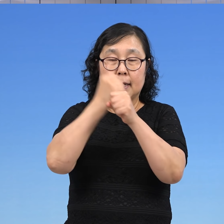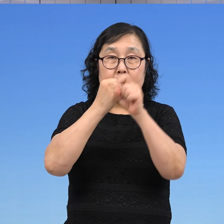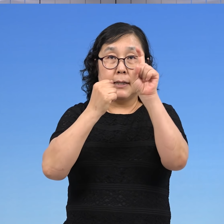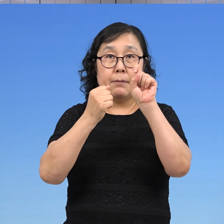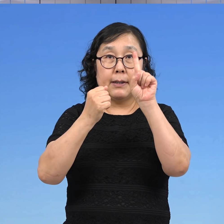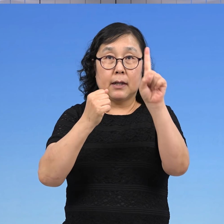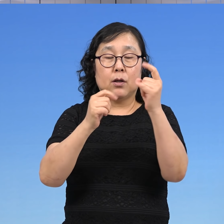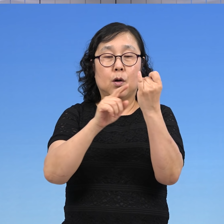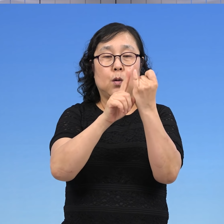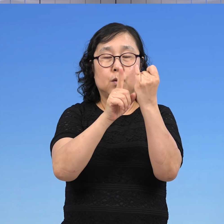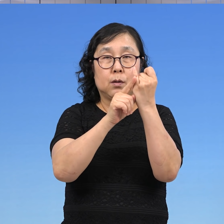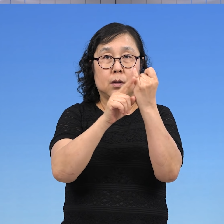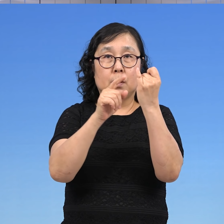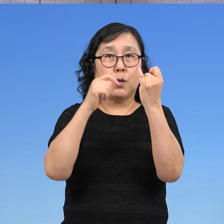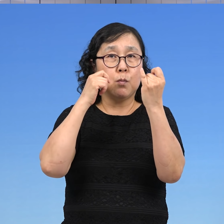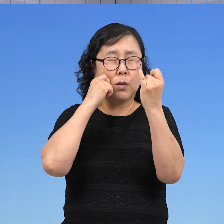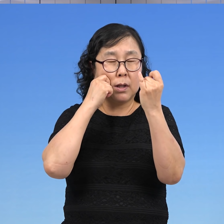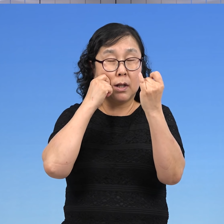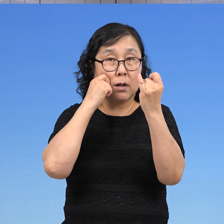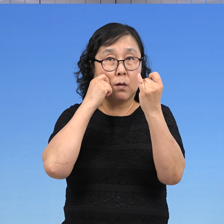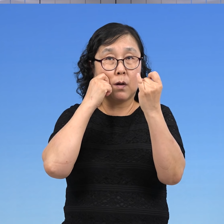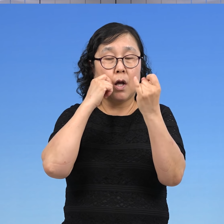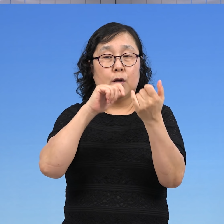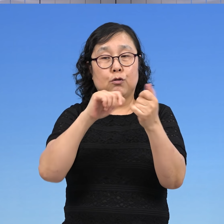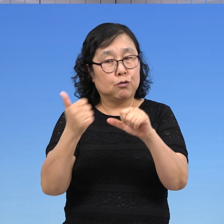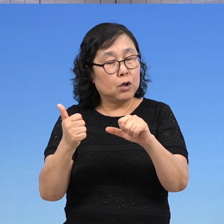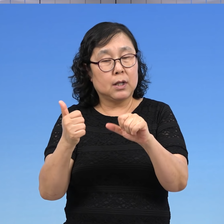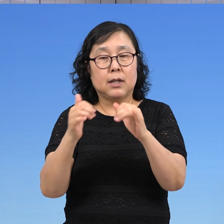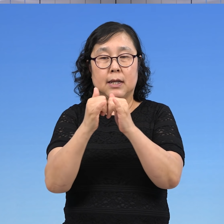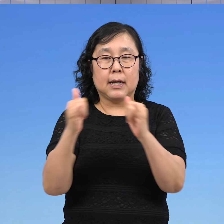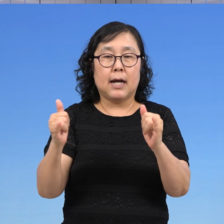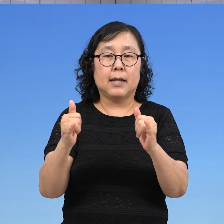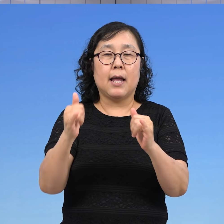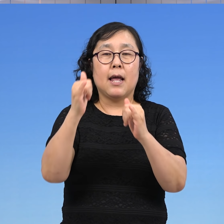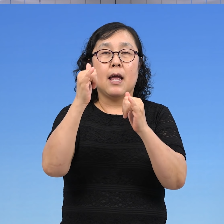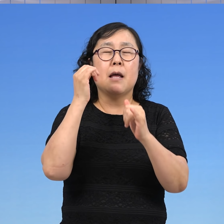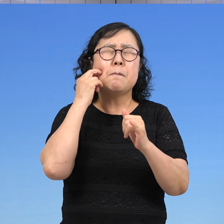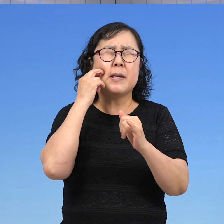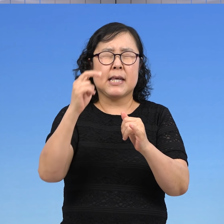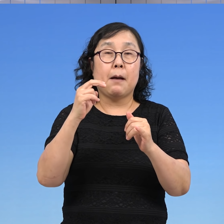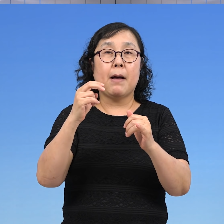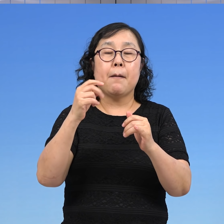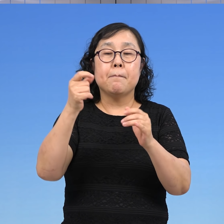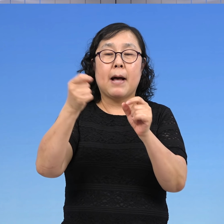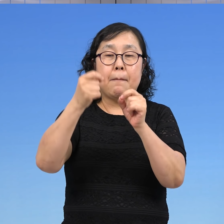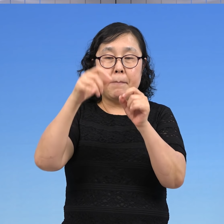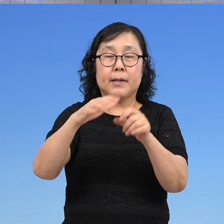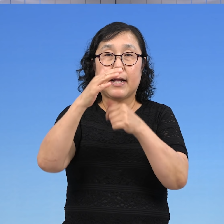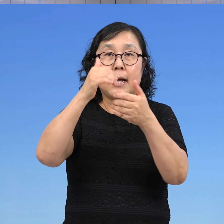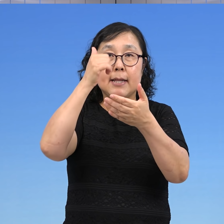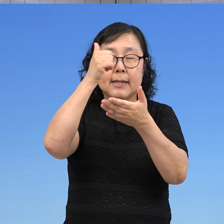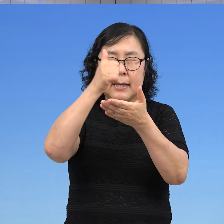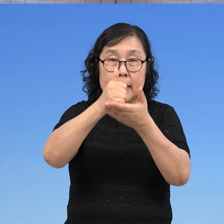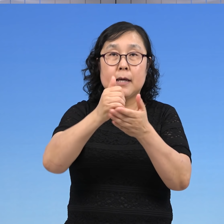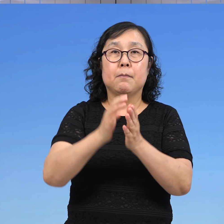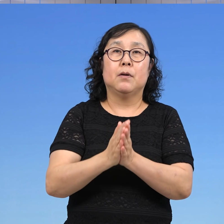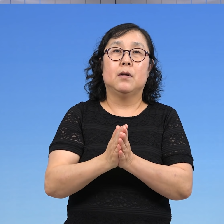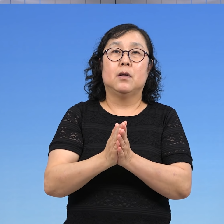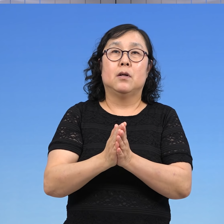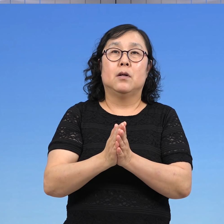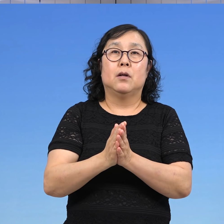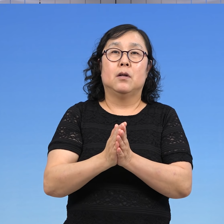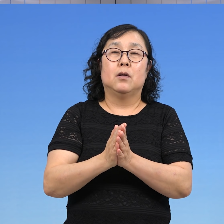주 것들을 축 어 트 라 로 표현되는 인간에게 비참한 역사 앞에서 오늘 다 하나님은 주관적으로 창세기